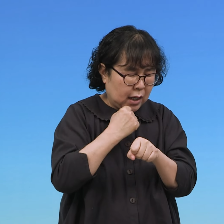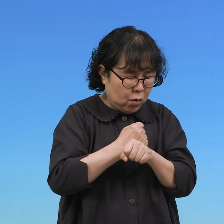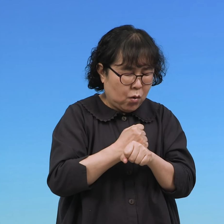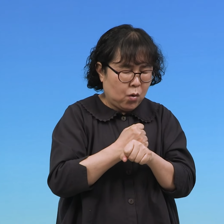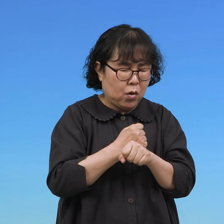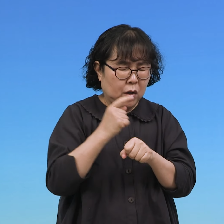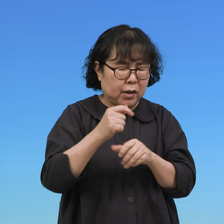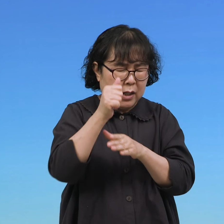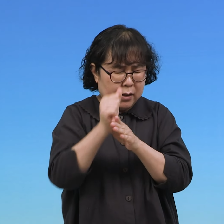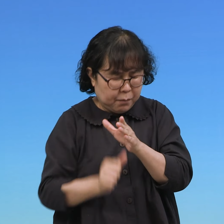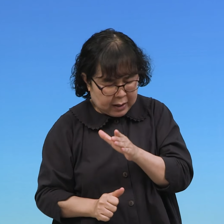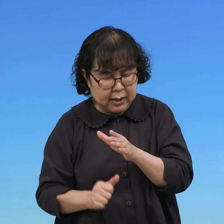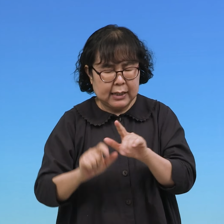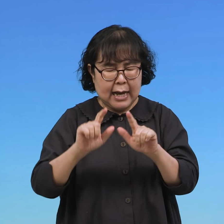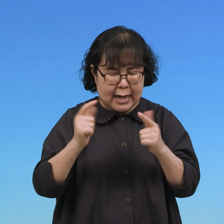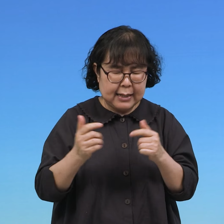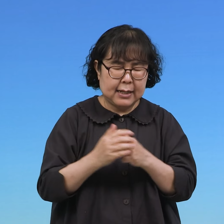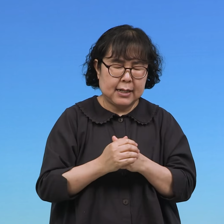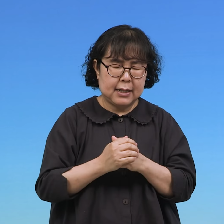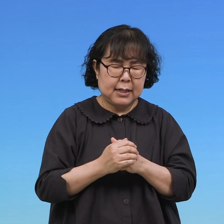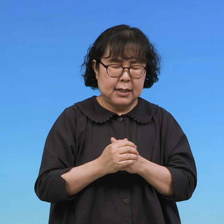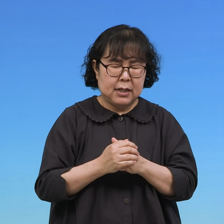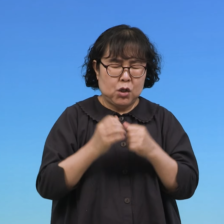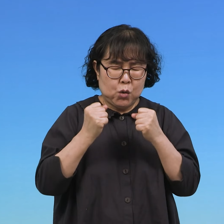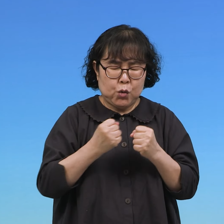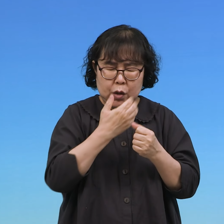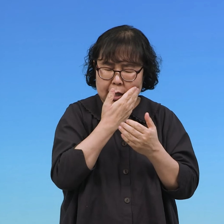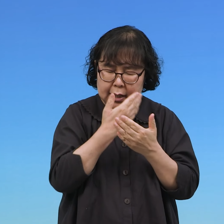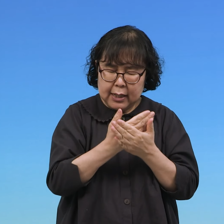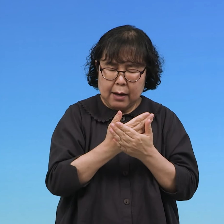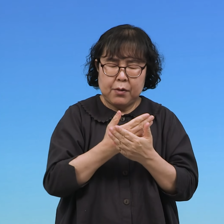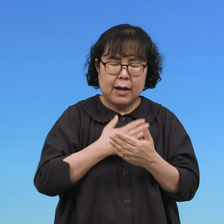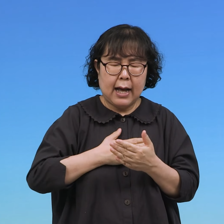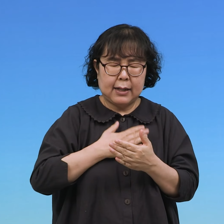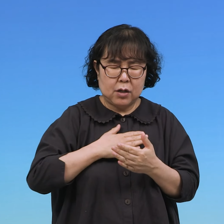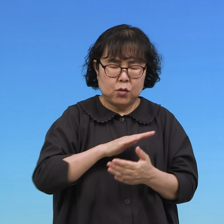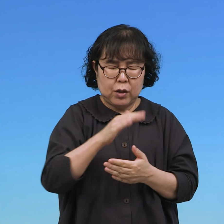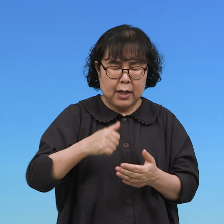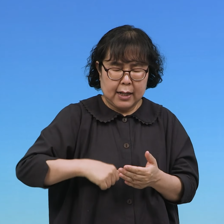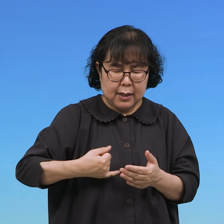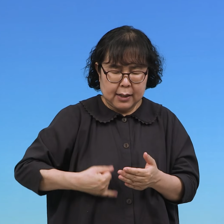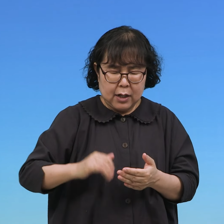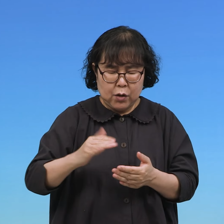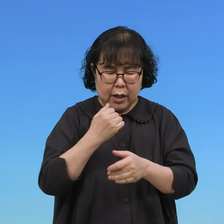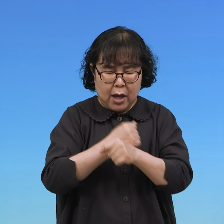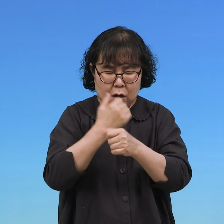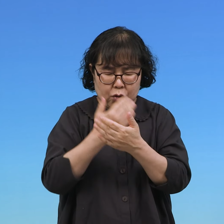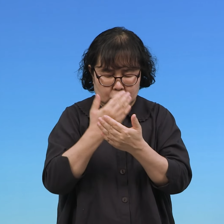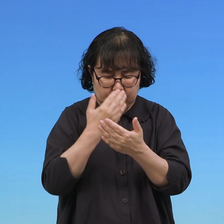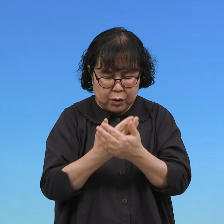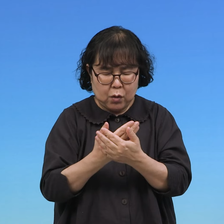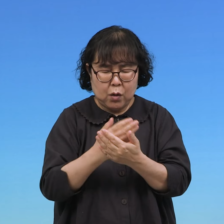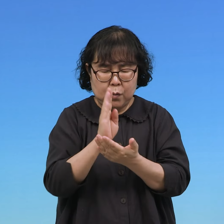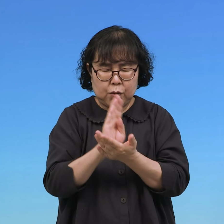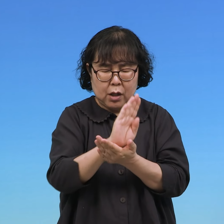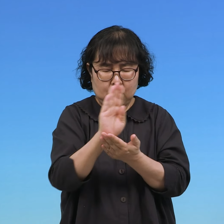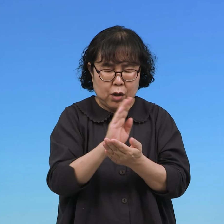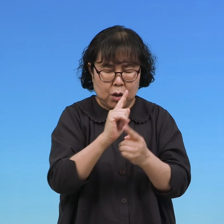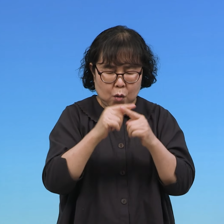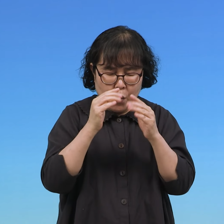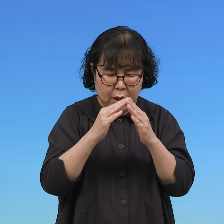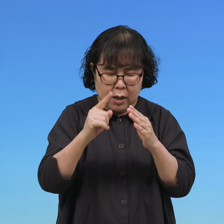않는 긍지를 가진 존재의 귀함을 아는 그런 우리 아들, 우리 딸 되도록 인도해 주시며 하나님, 분당 우리 교회와